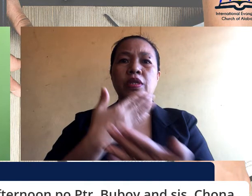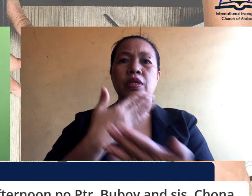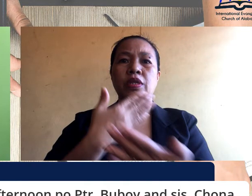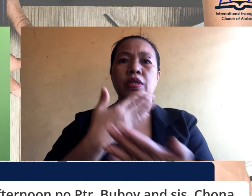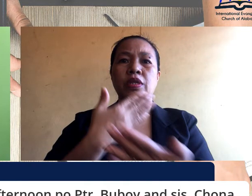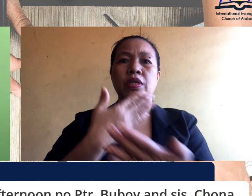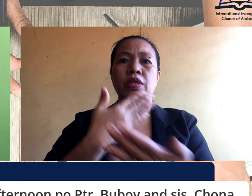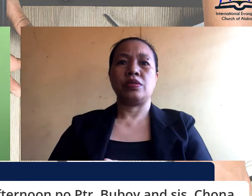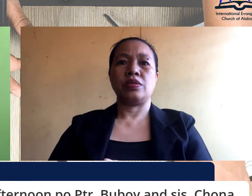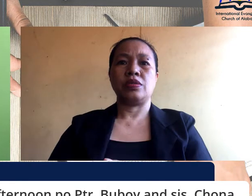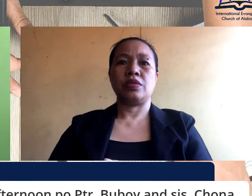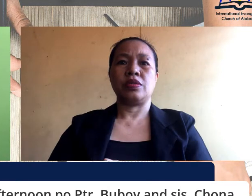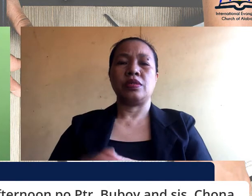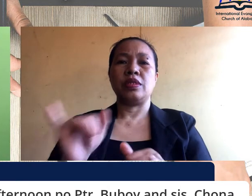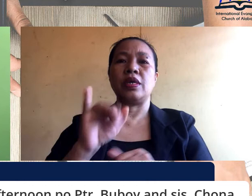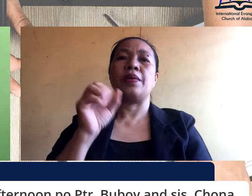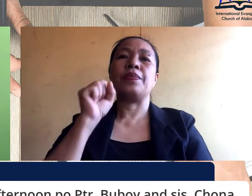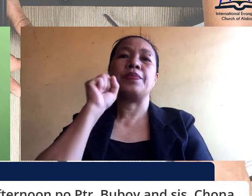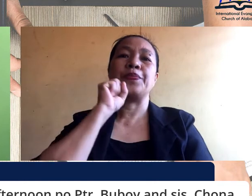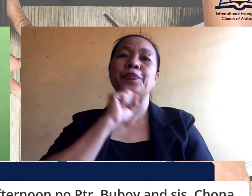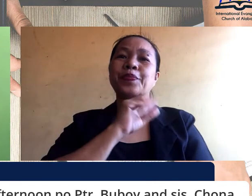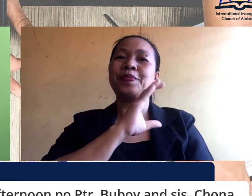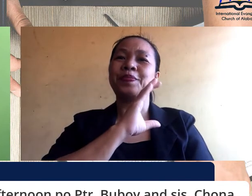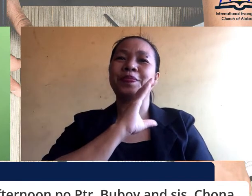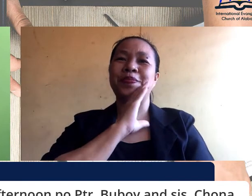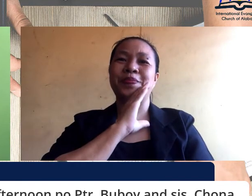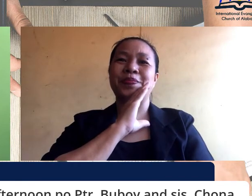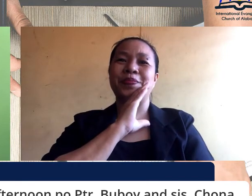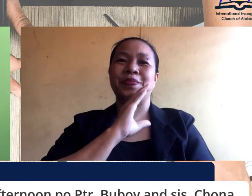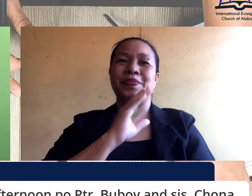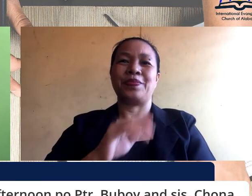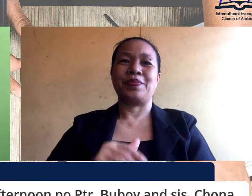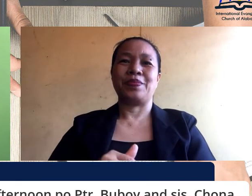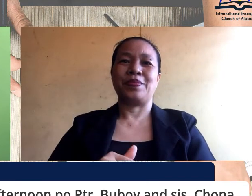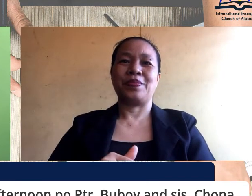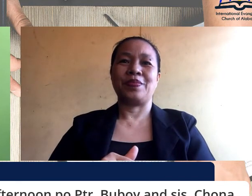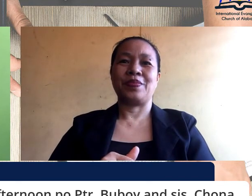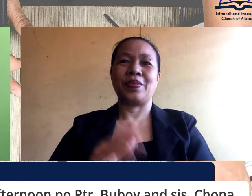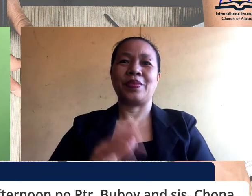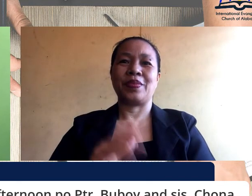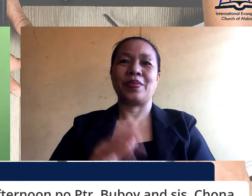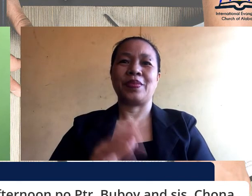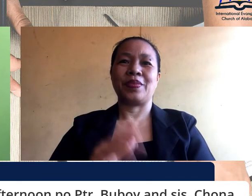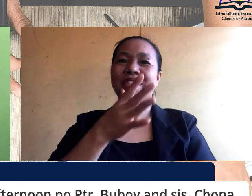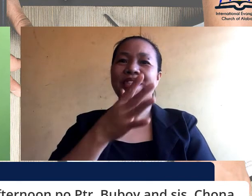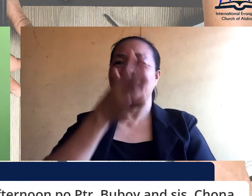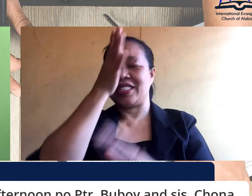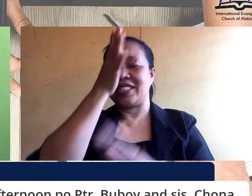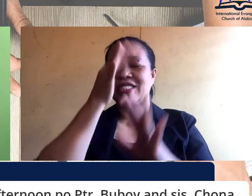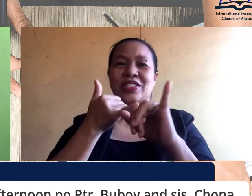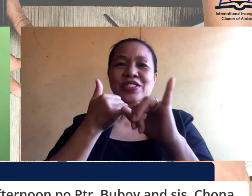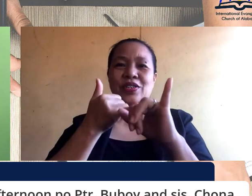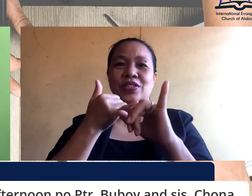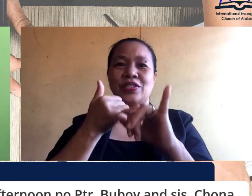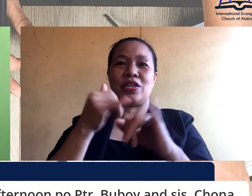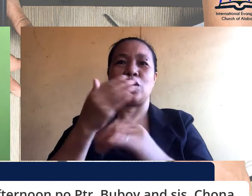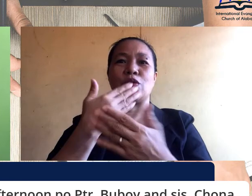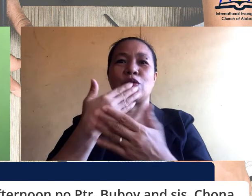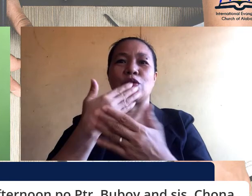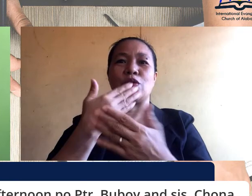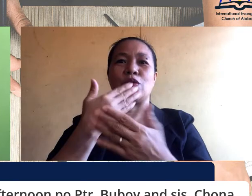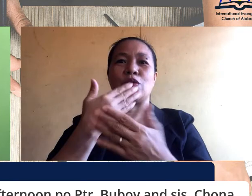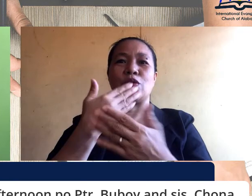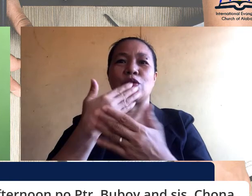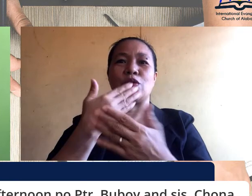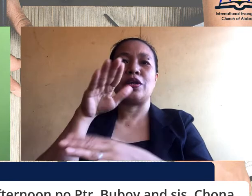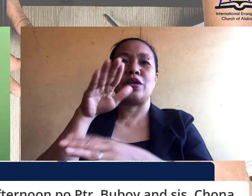at Mang Johnny ko. Ayan. Good afternoon po, Pastor Buboy and Sister Chona and Brother Jojo and to everyone. Ayan.